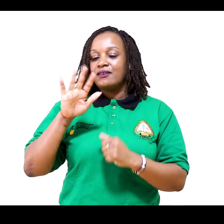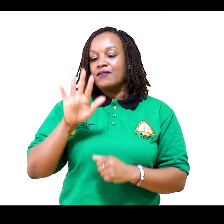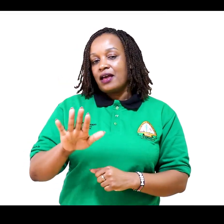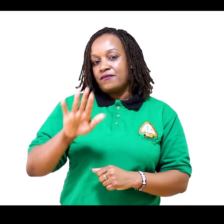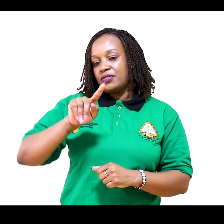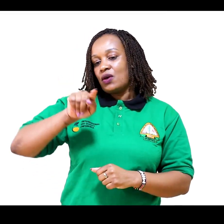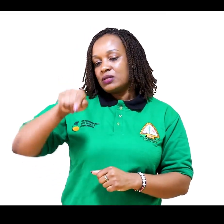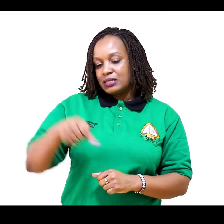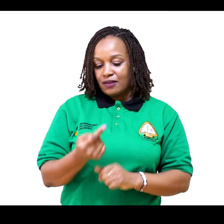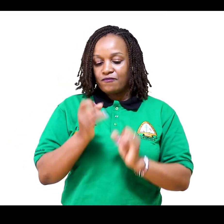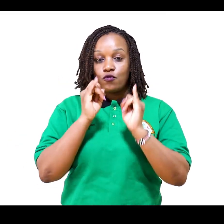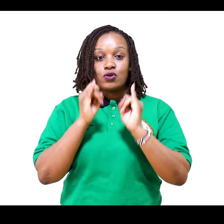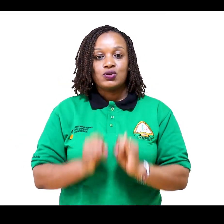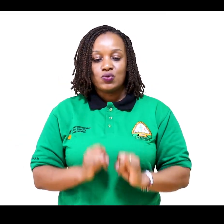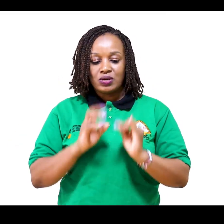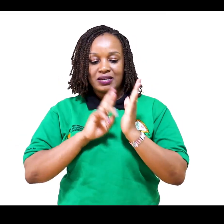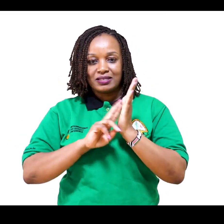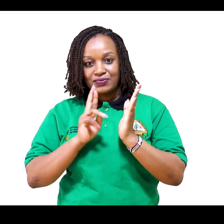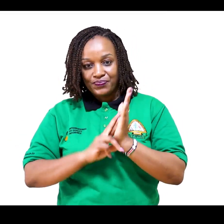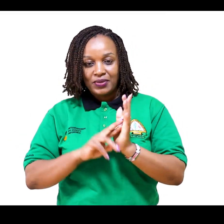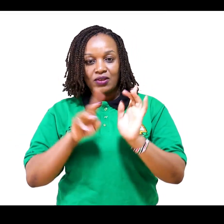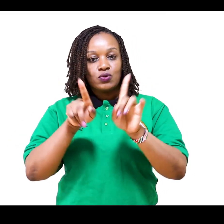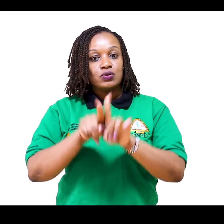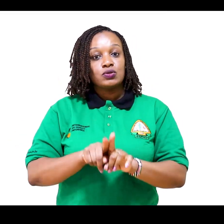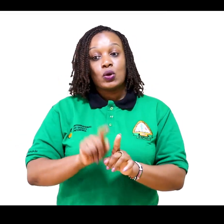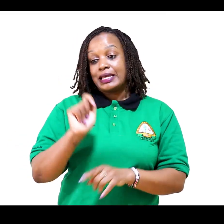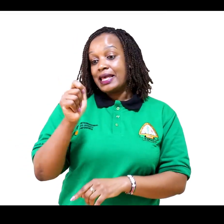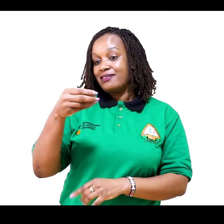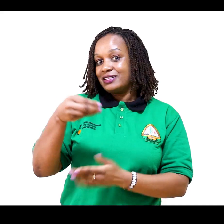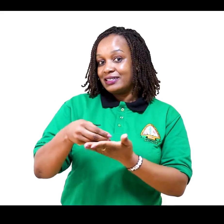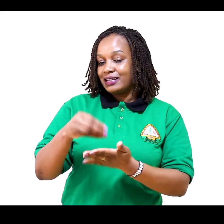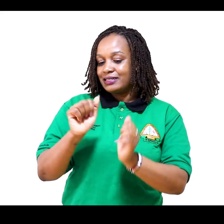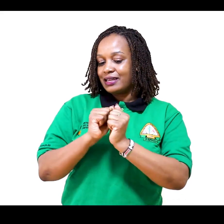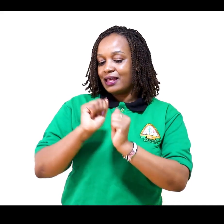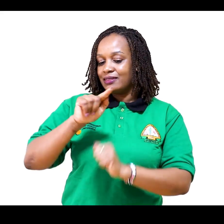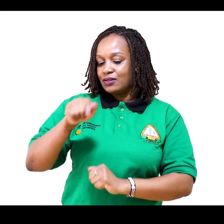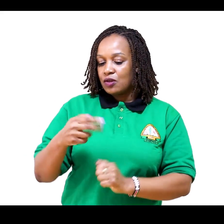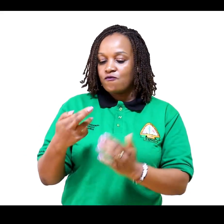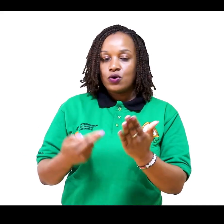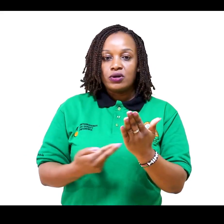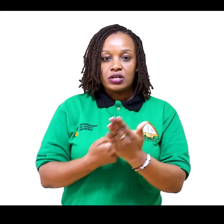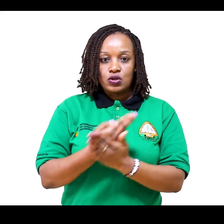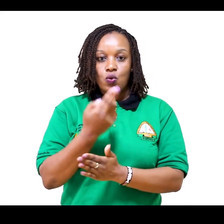75,000 kwa usajili mpya na shilingi 10,000 kwa ajili ya kufanya upya